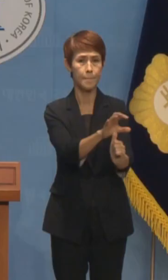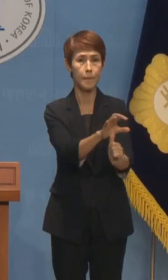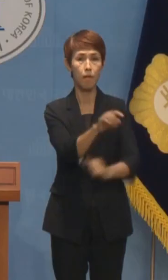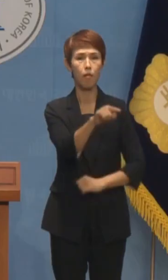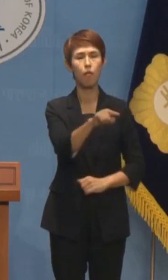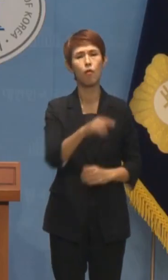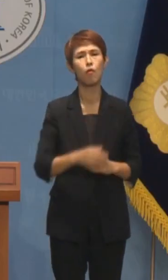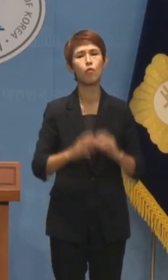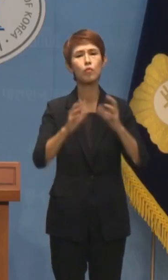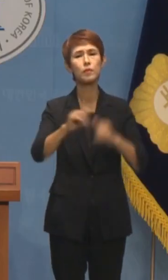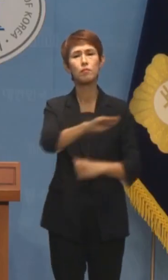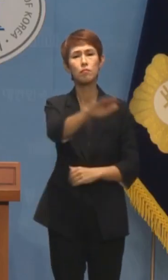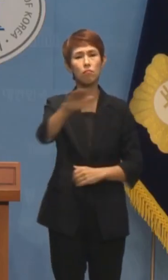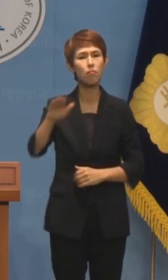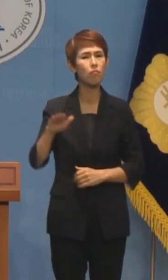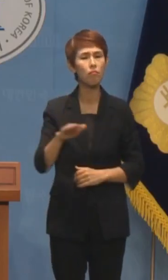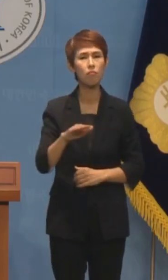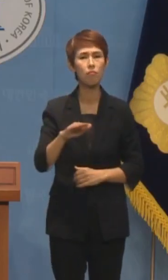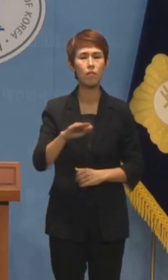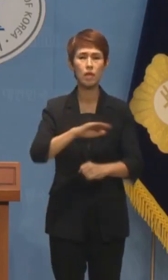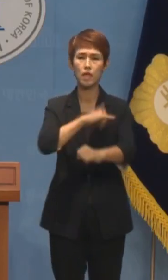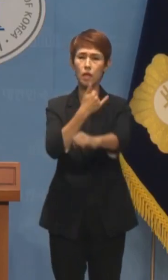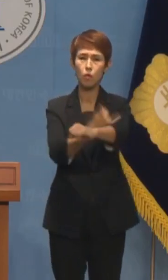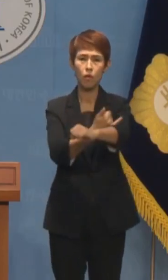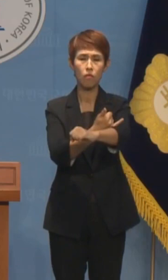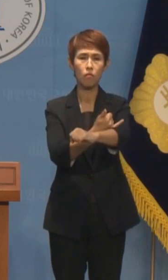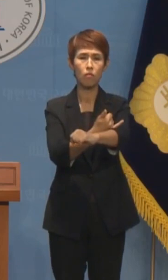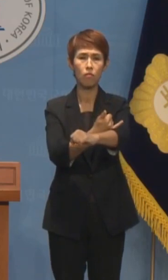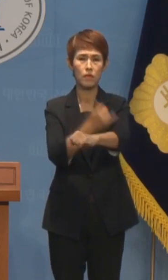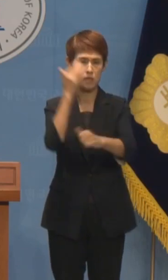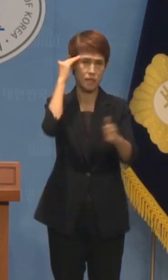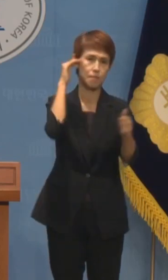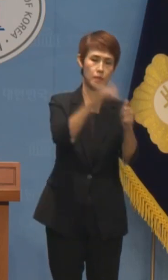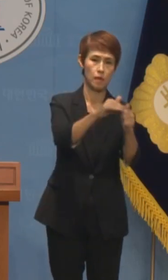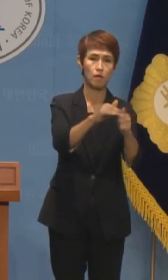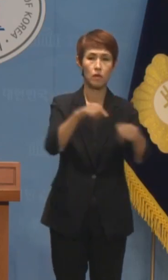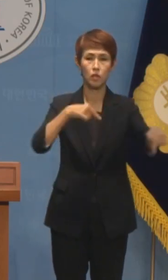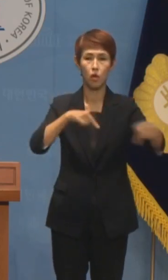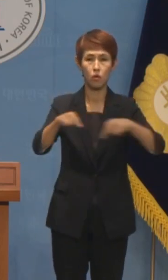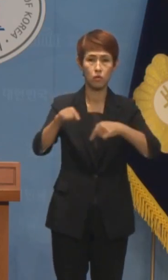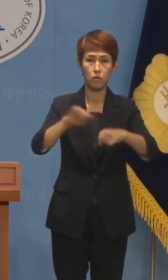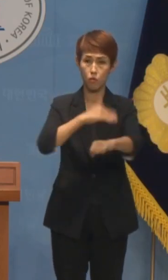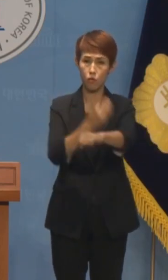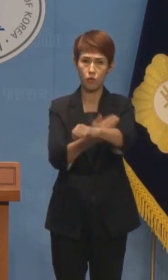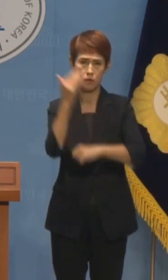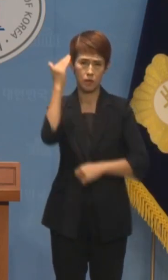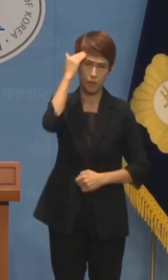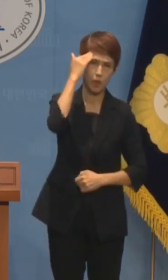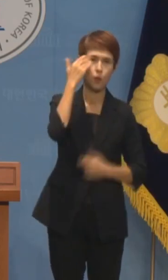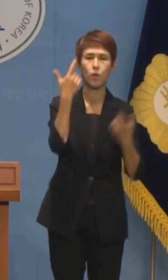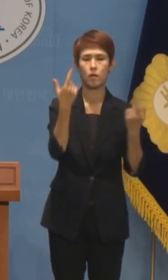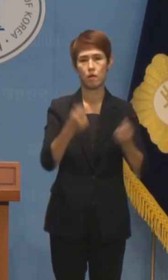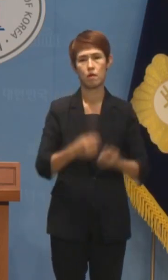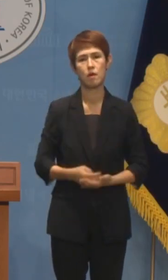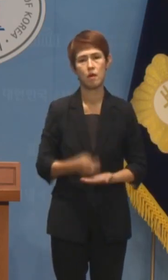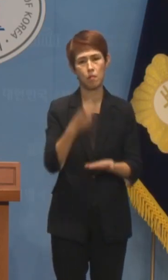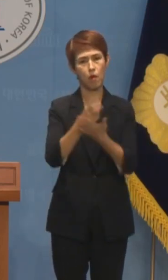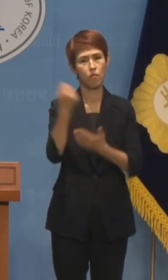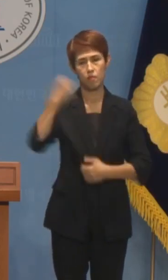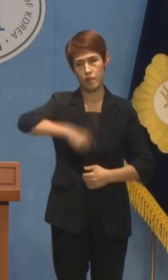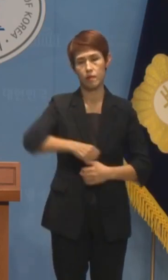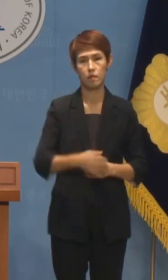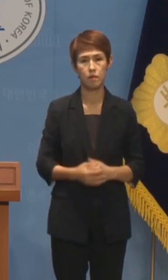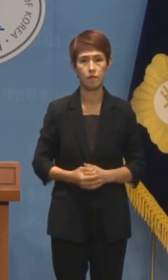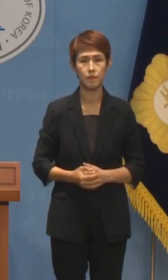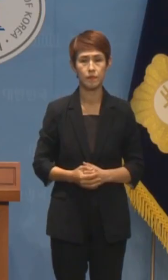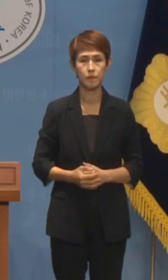있습니다. 불가침의 인권과 참정권을 침해하는 위헌적 요소입니다. 저는